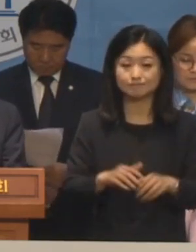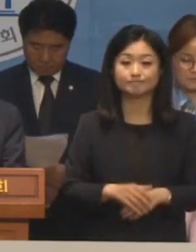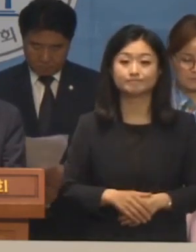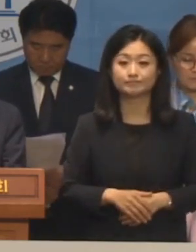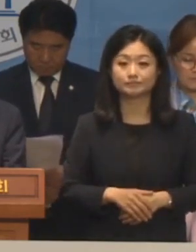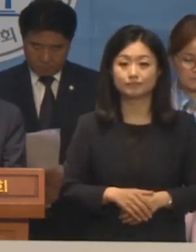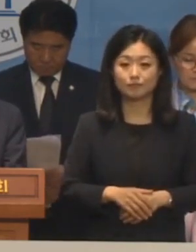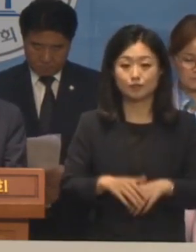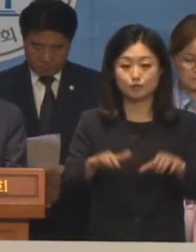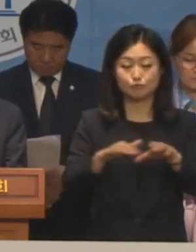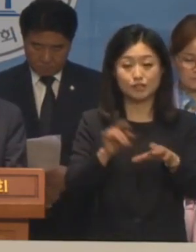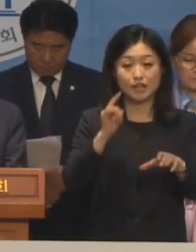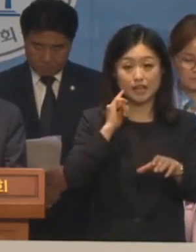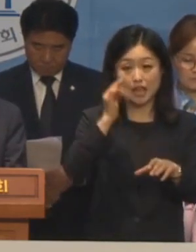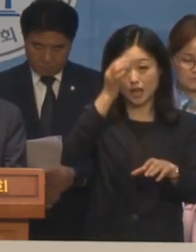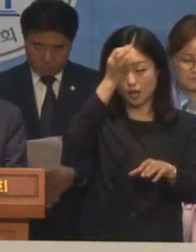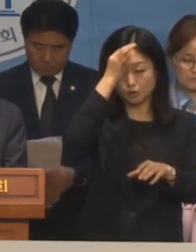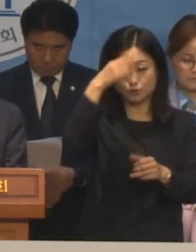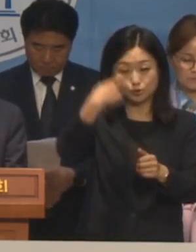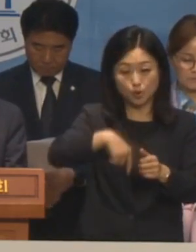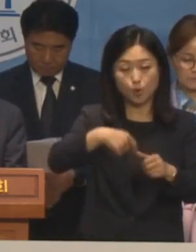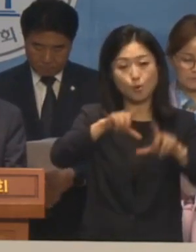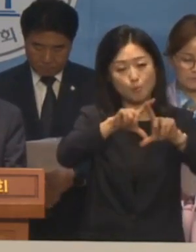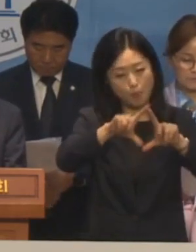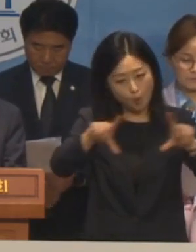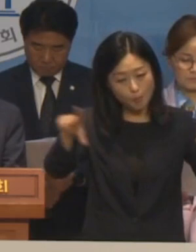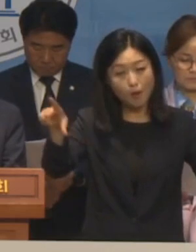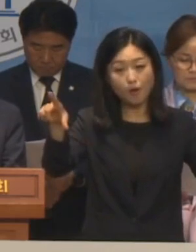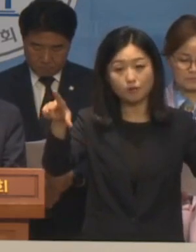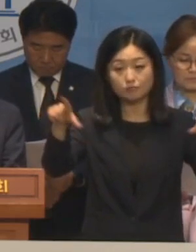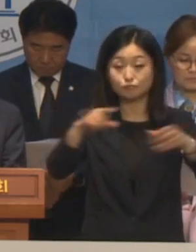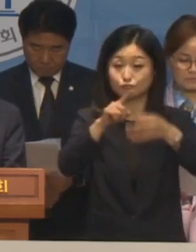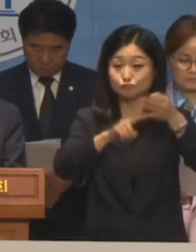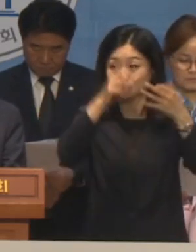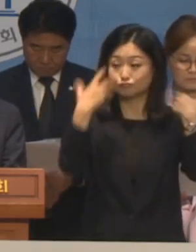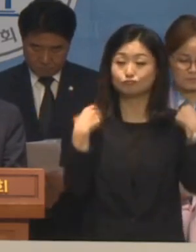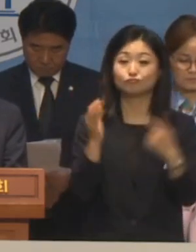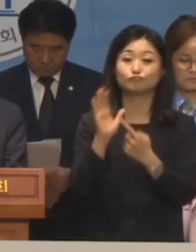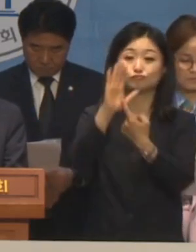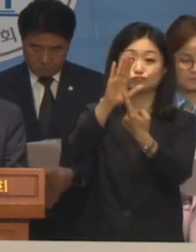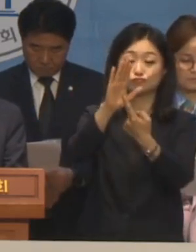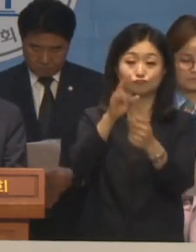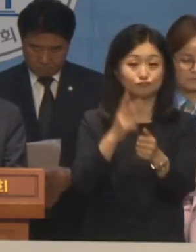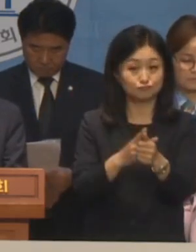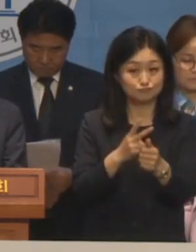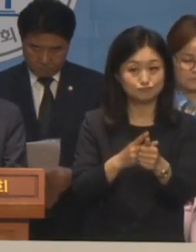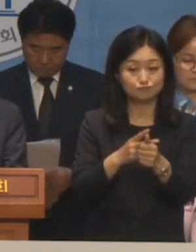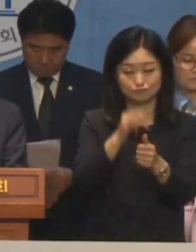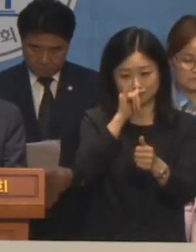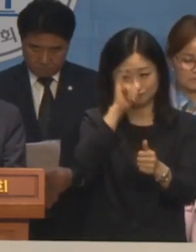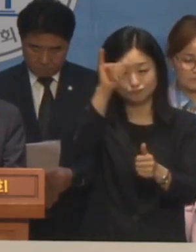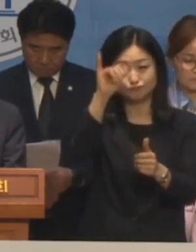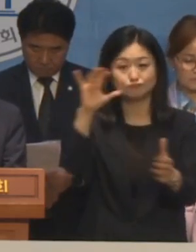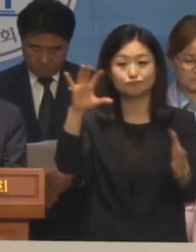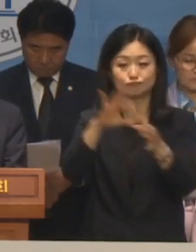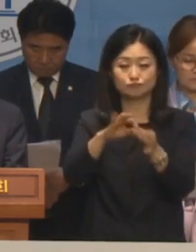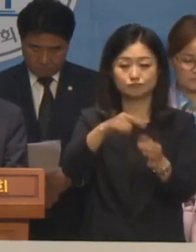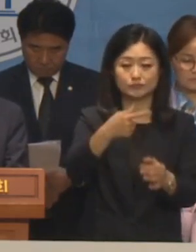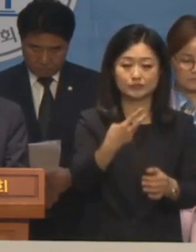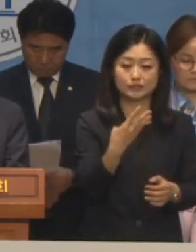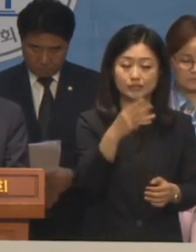보편적인 문화예술 교육을 국정과제로 제시했고 우수한 예술 강사 제도와 연계한 늘봄 학교